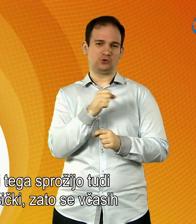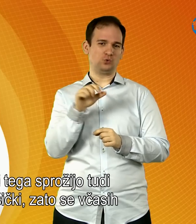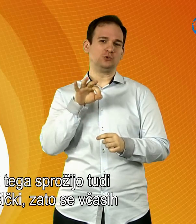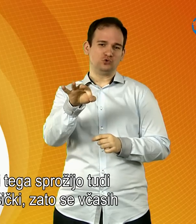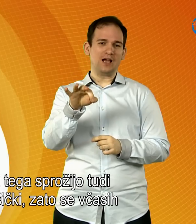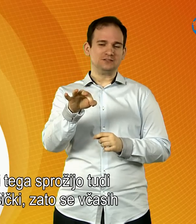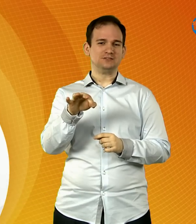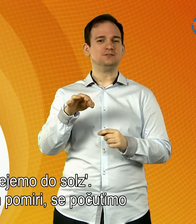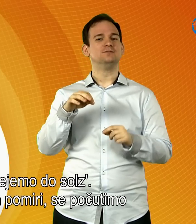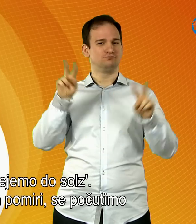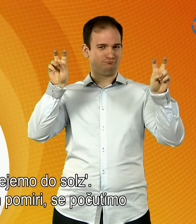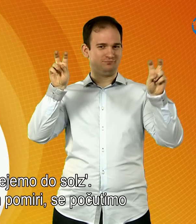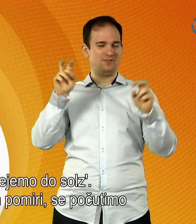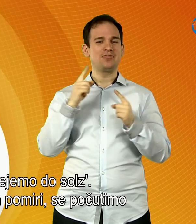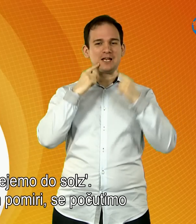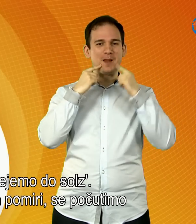nasmejemo do solz.